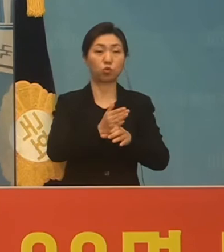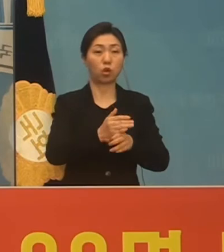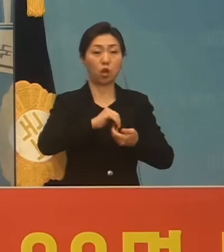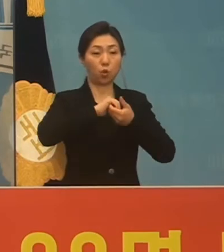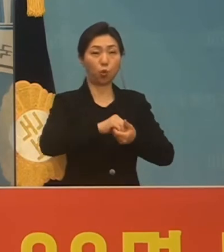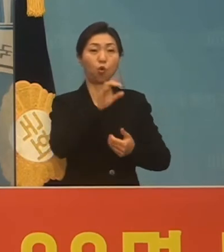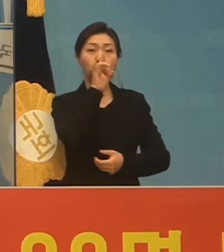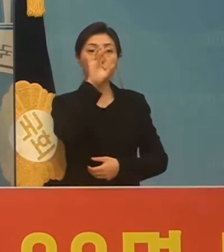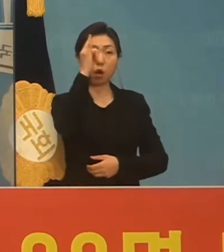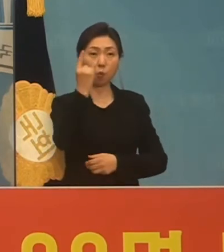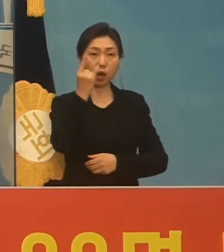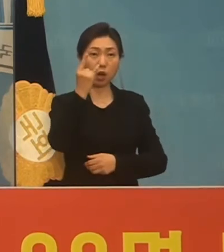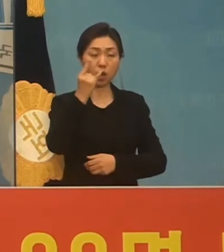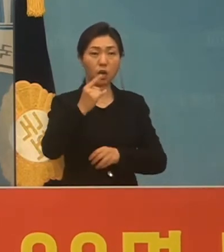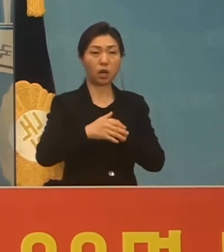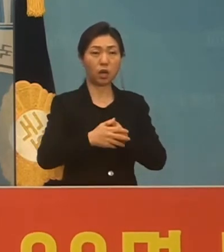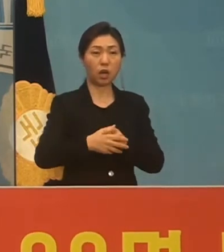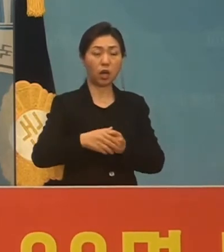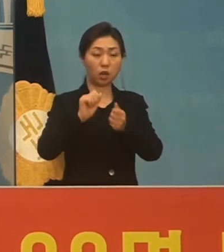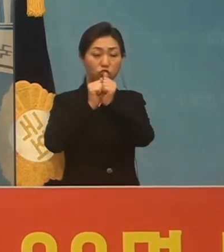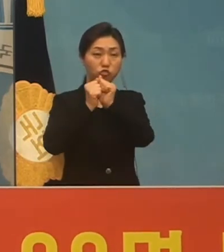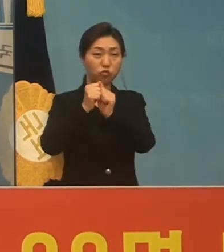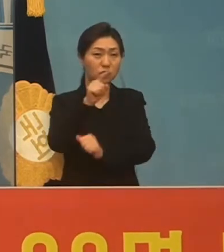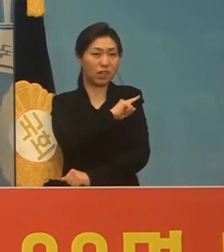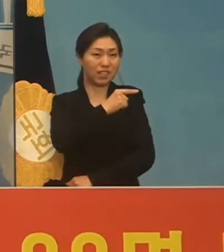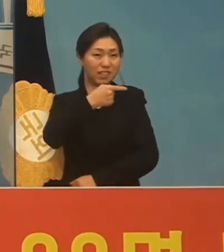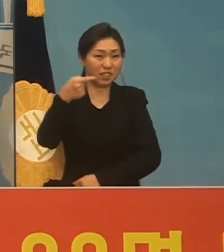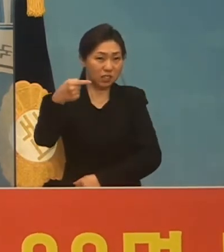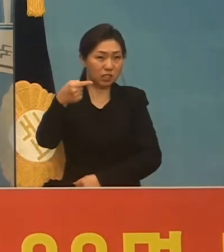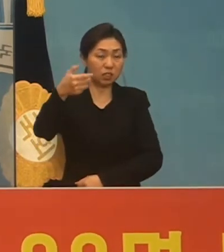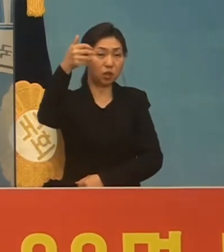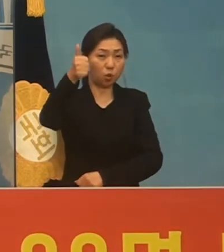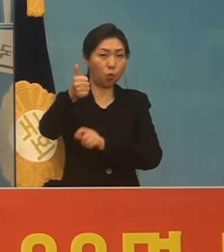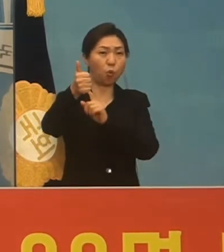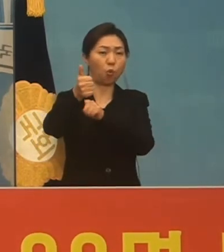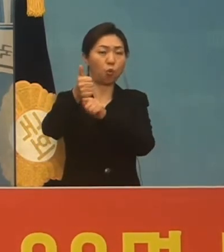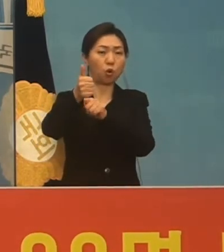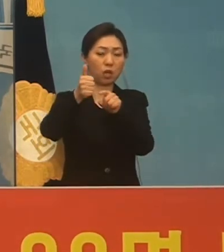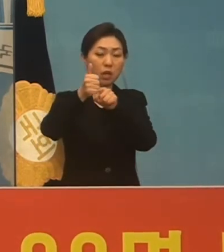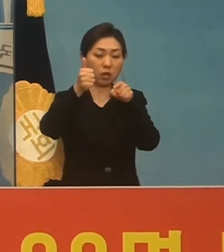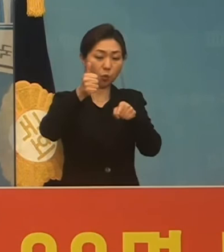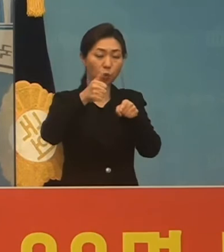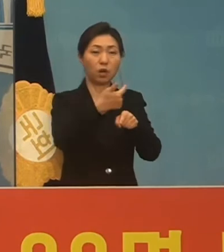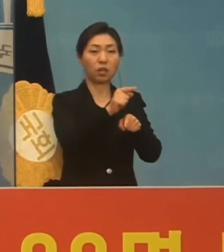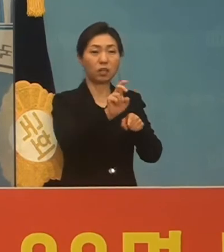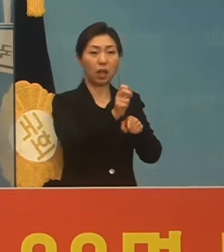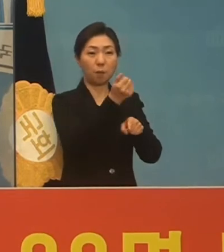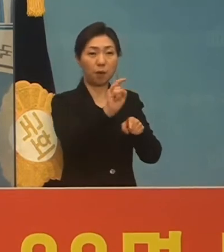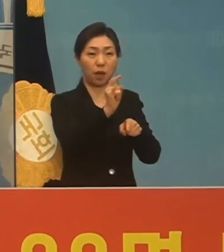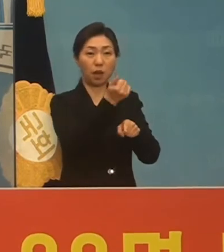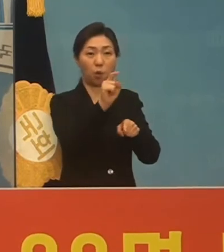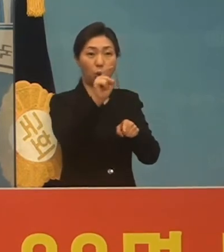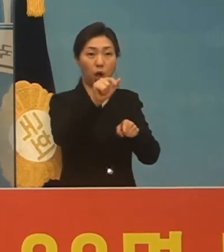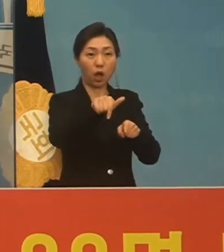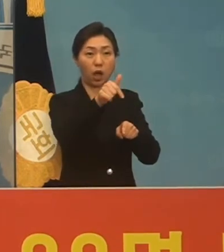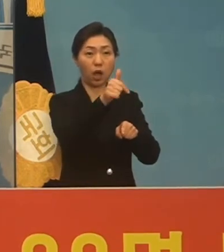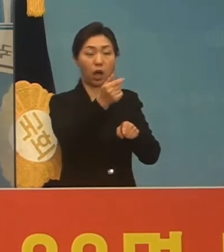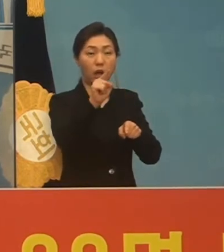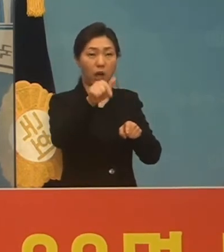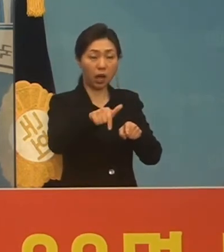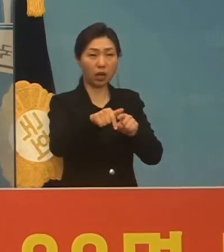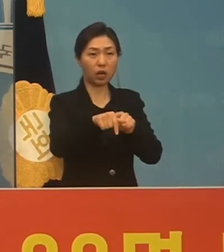농협중앙회가 대주주인 남해화학은 비료를 생산하는 회사로 농민을 통해 이윤을